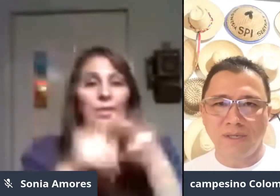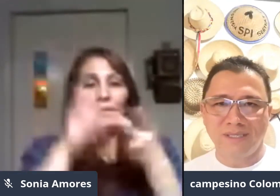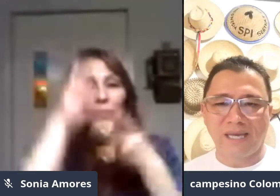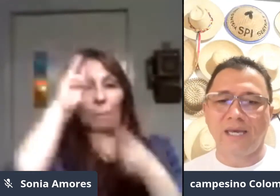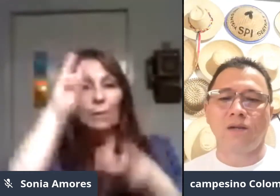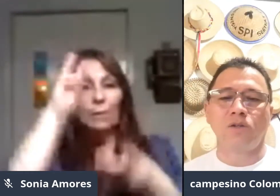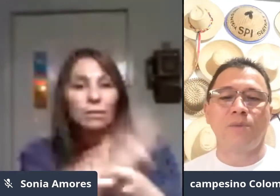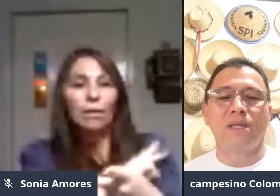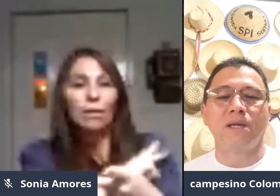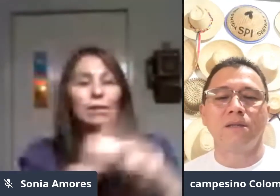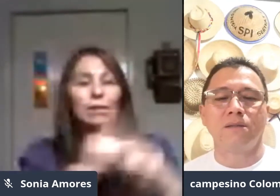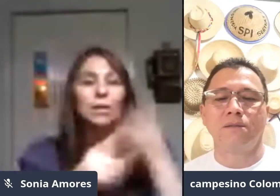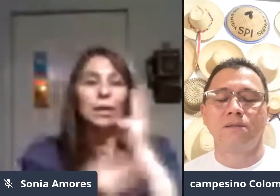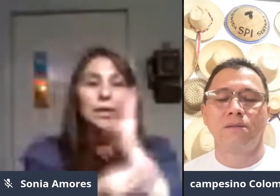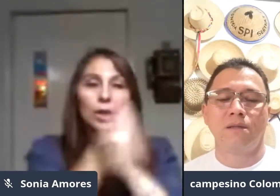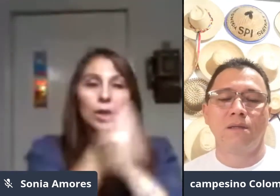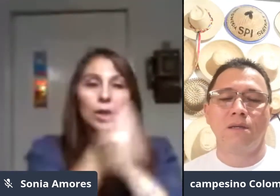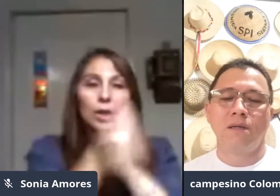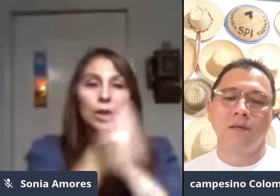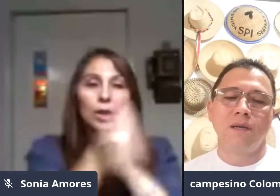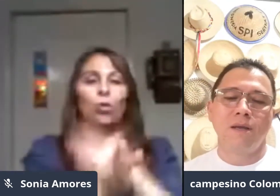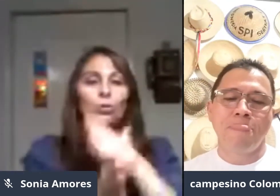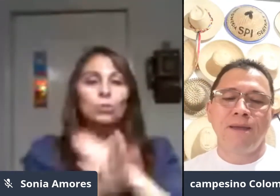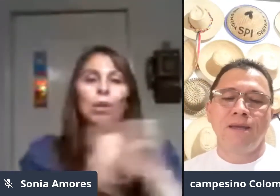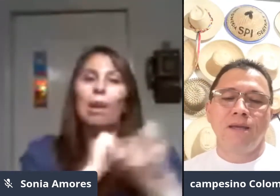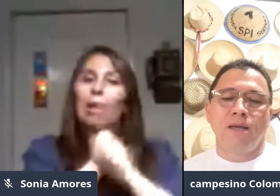económicos, seguirnos sometiendo.